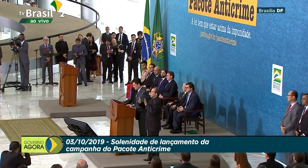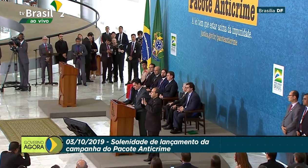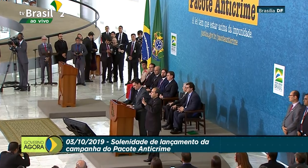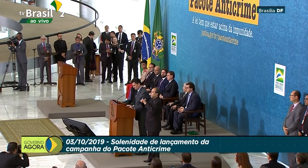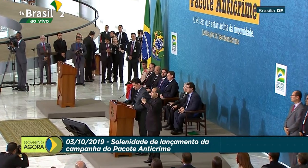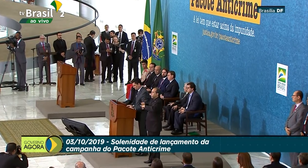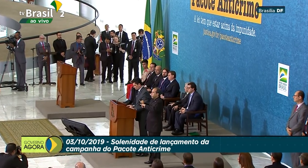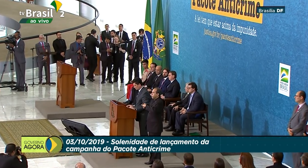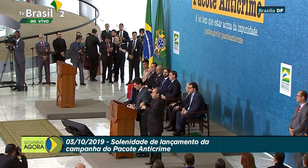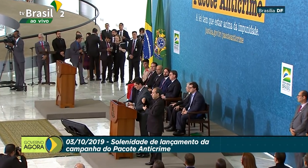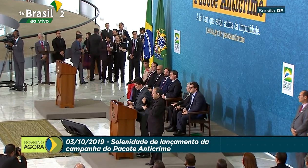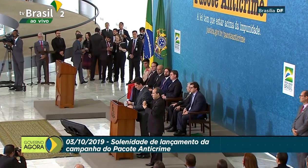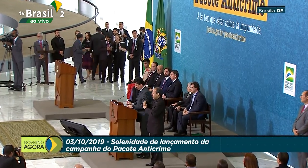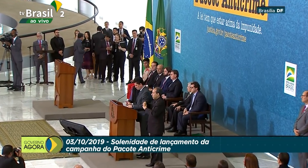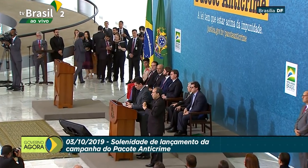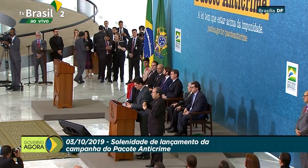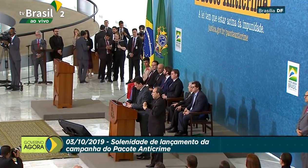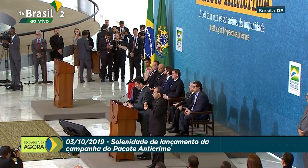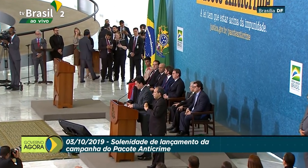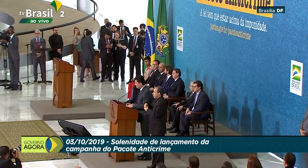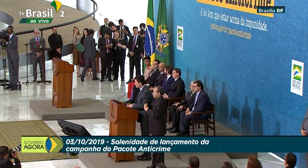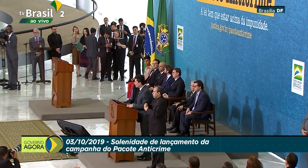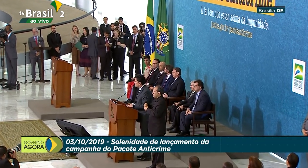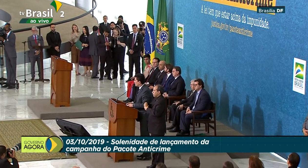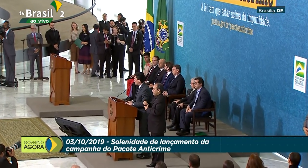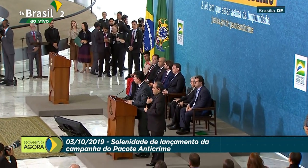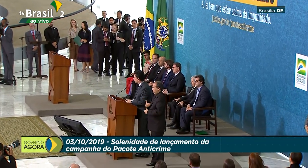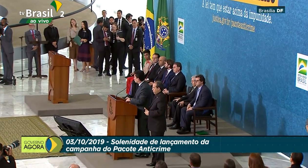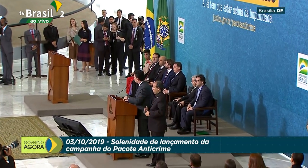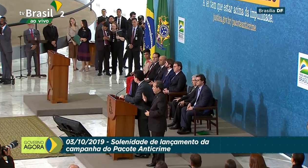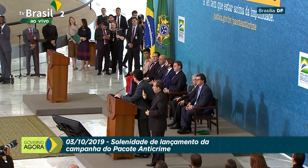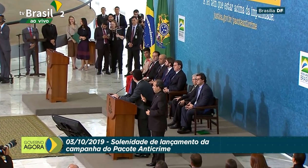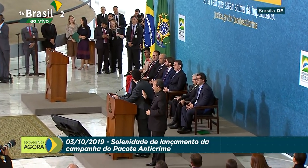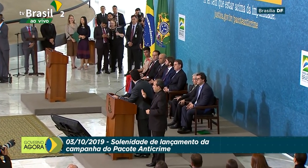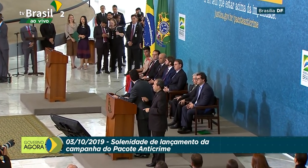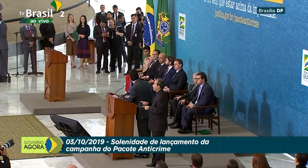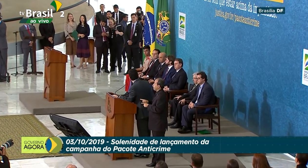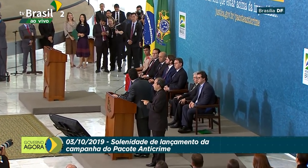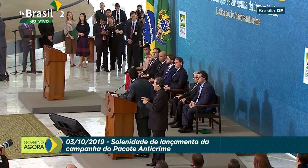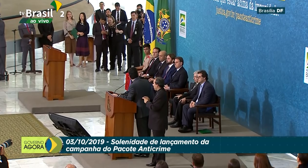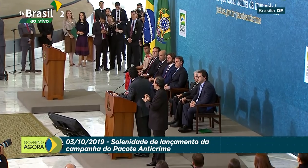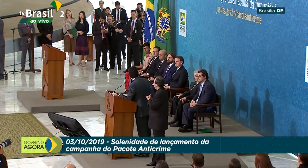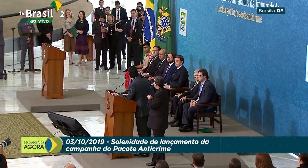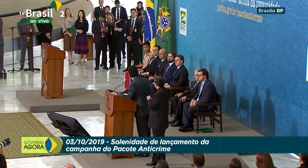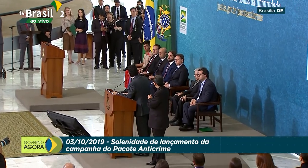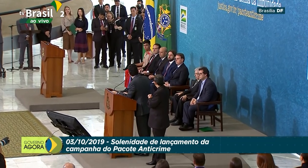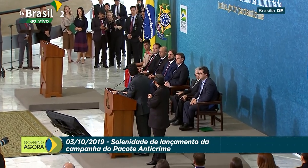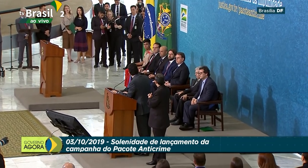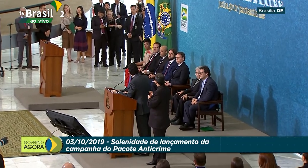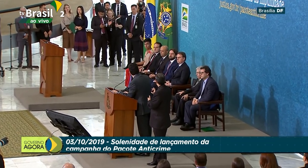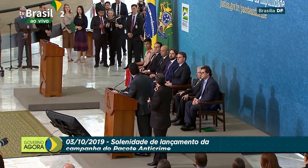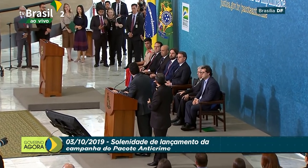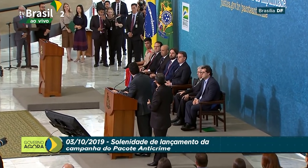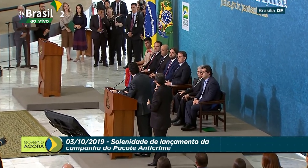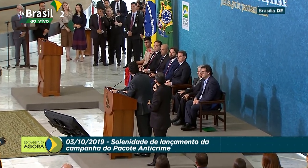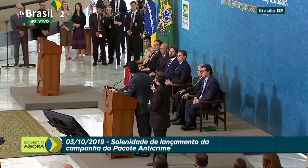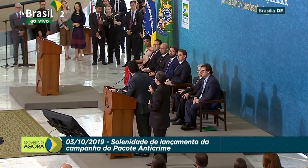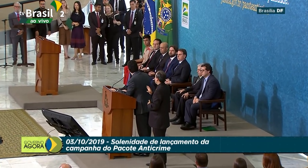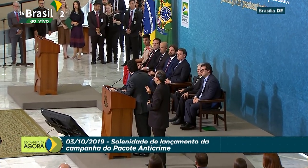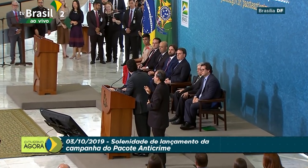governo federal. Gostaria de cumprimentar aqui todos os queridos colegas